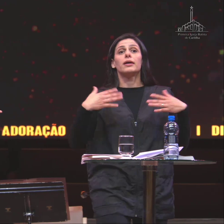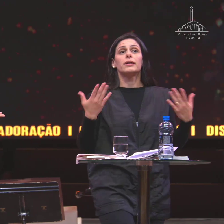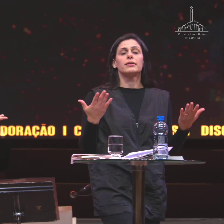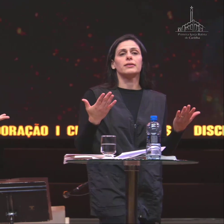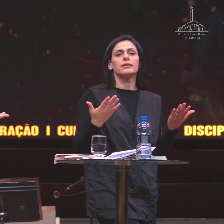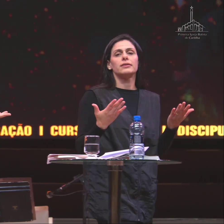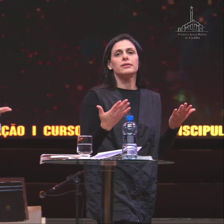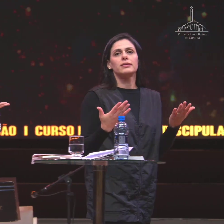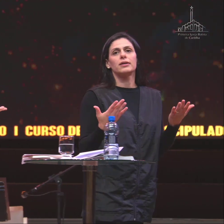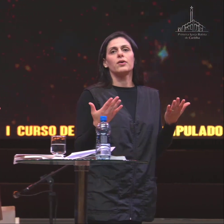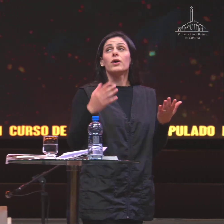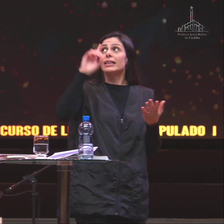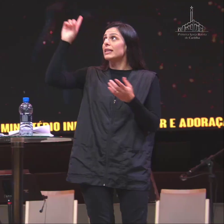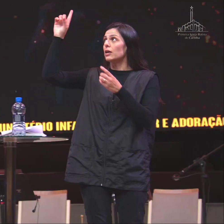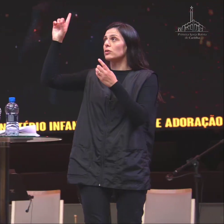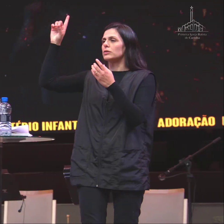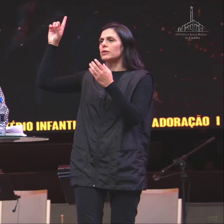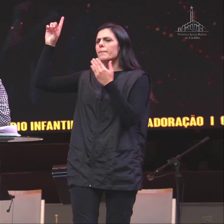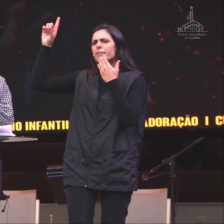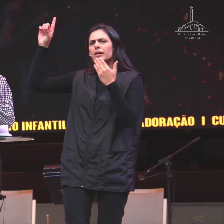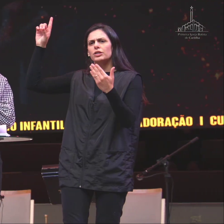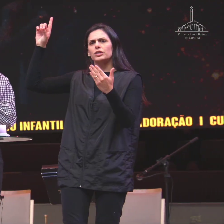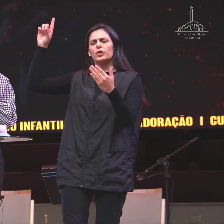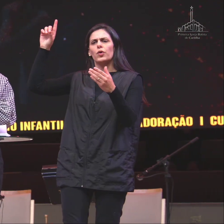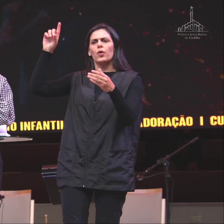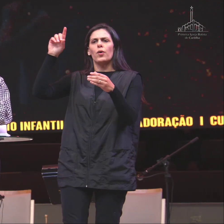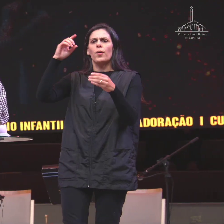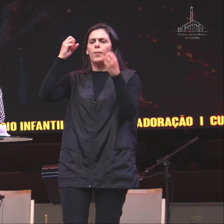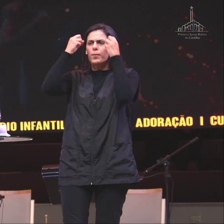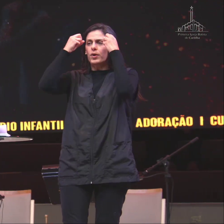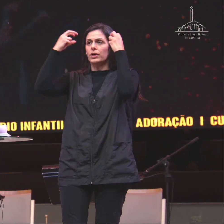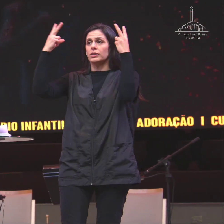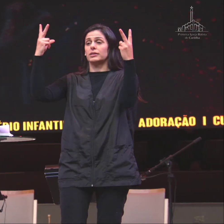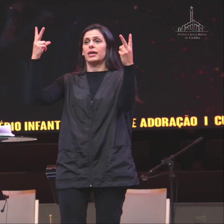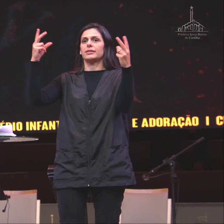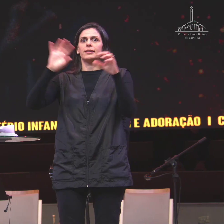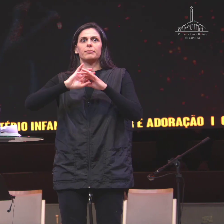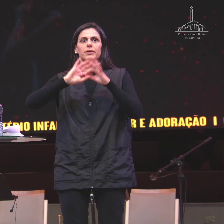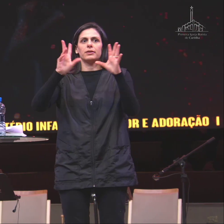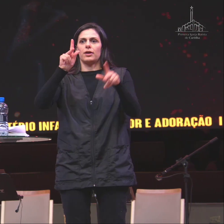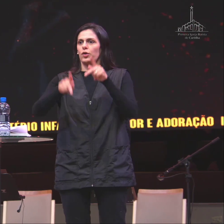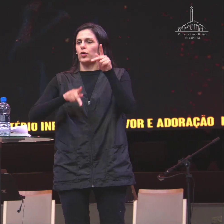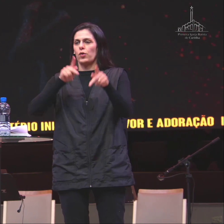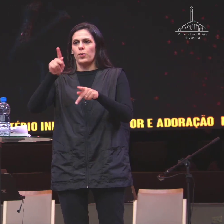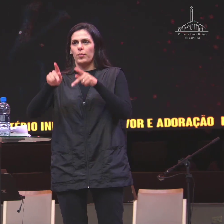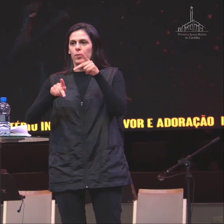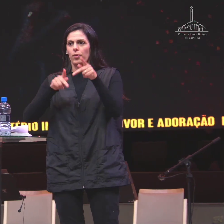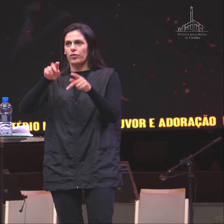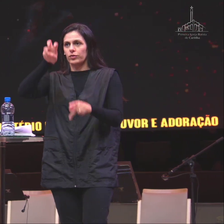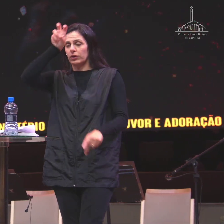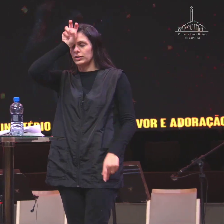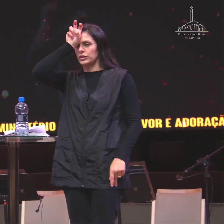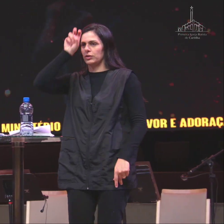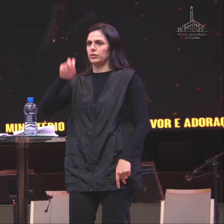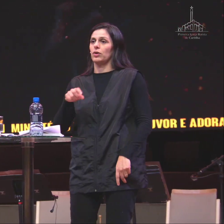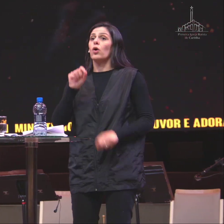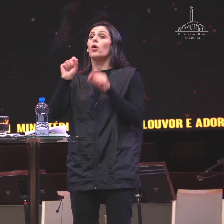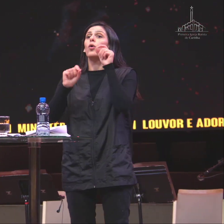versículo 5. Não que possamos reivindicar qualquer coisa com base em nossos próprios méritos, mas a